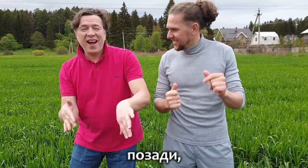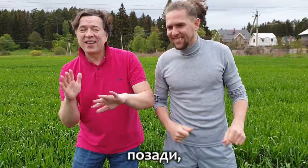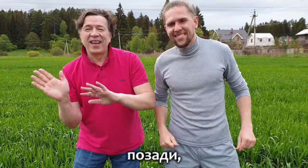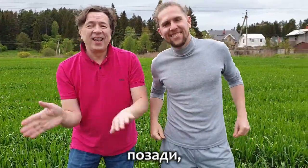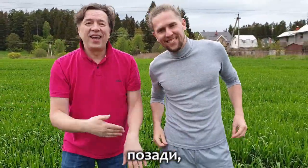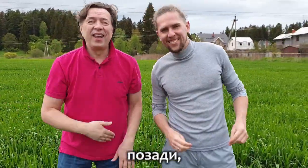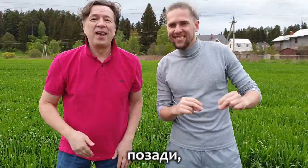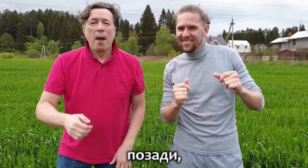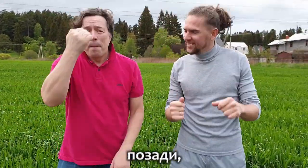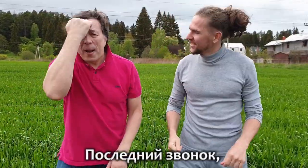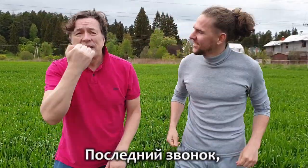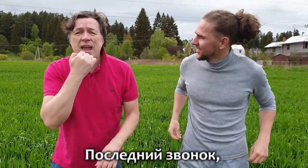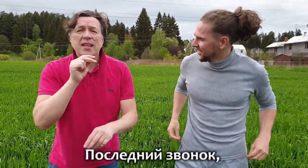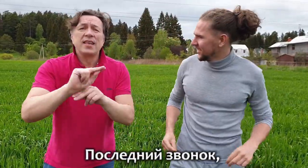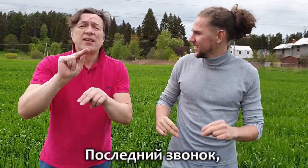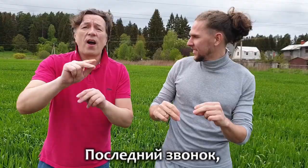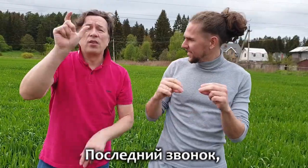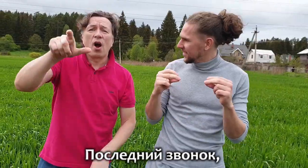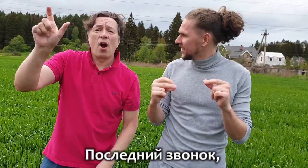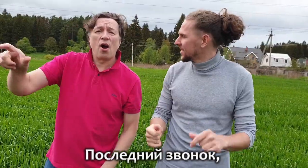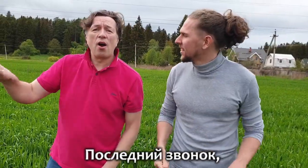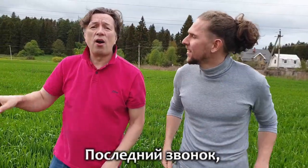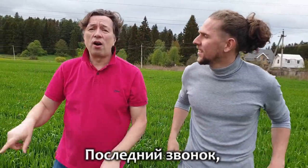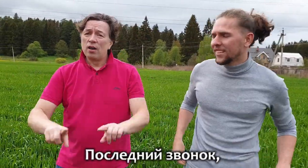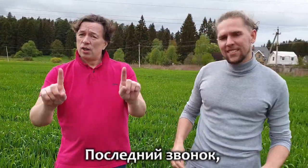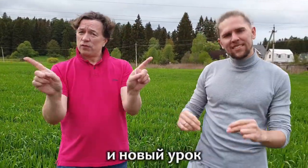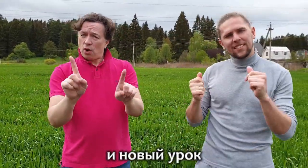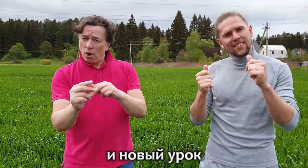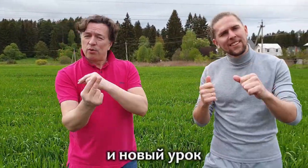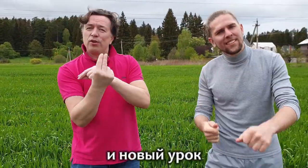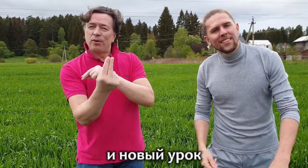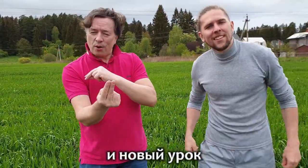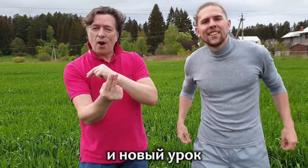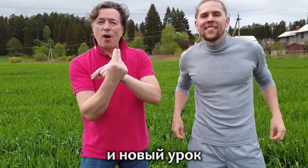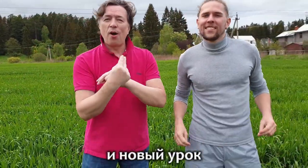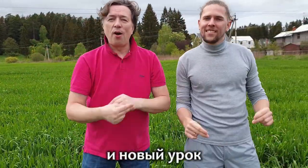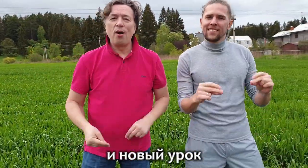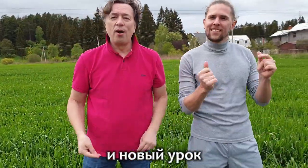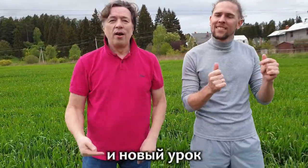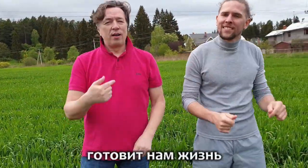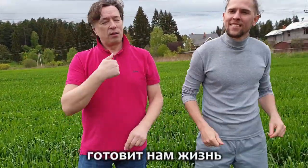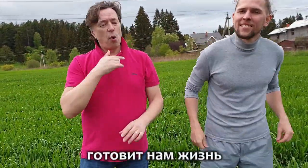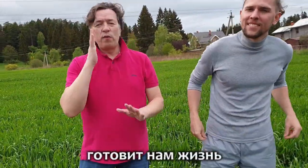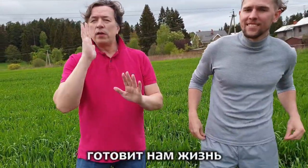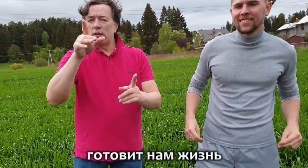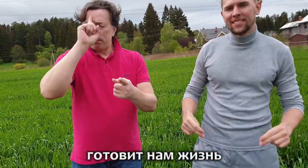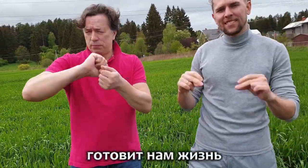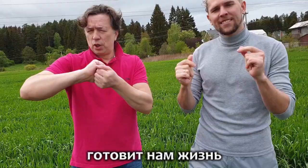позади. Последний звонок и новый урок готовит нам жизнь.